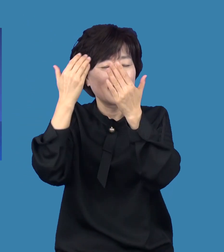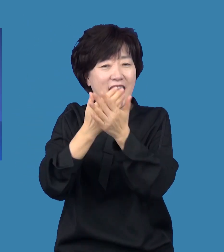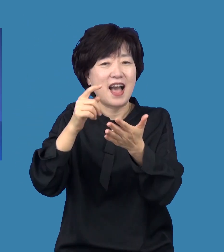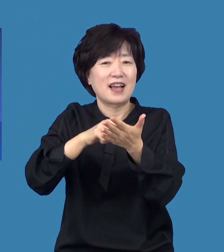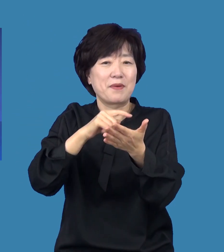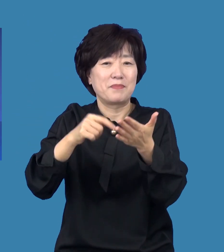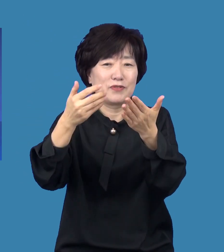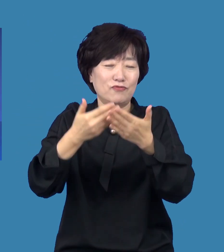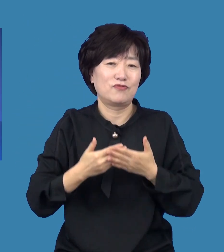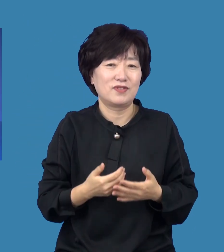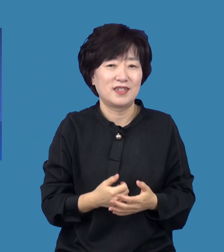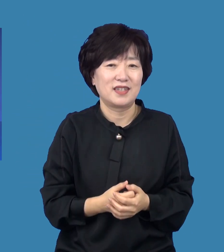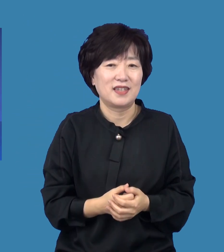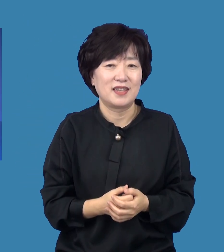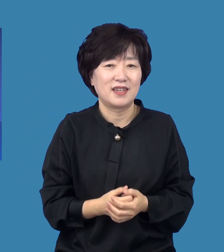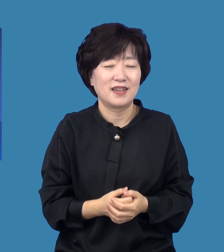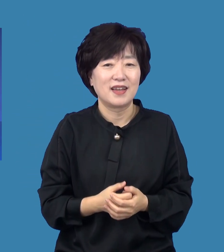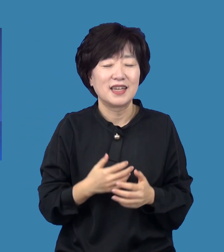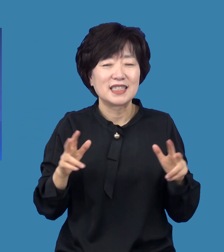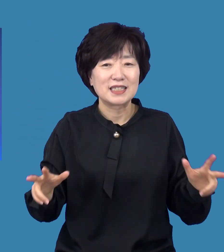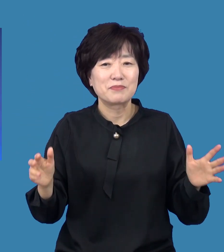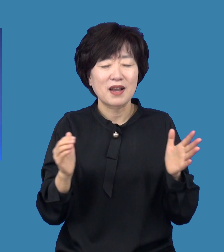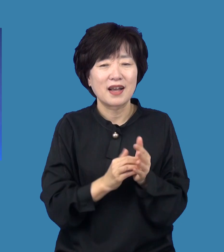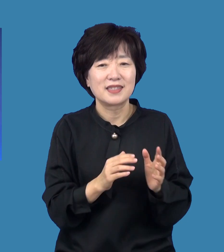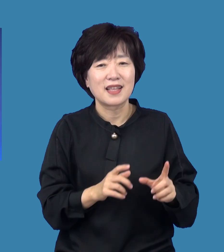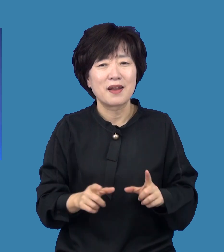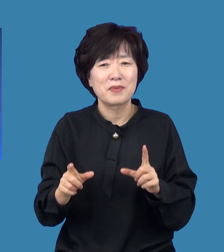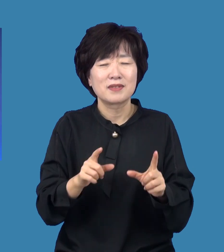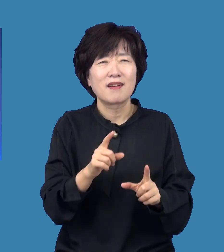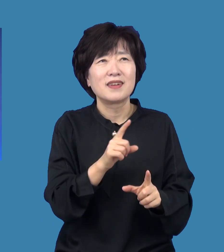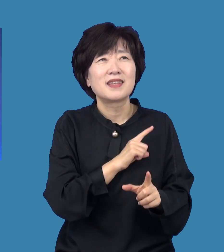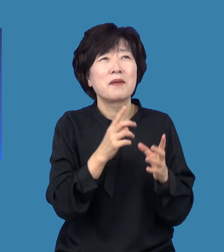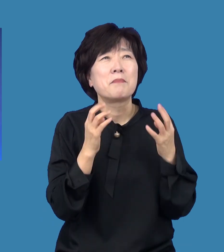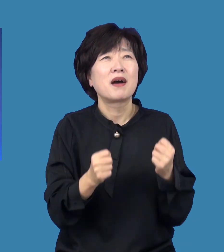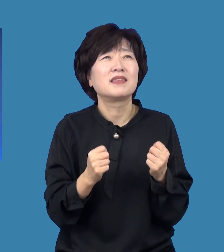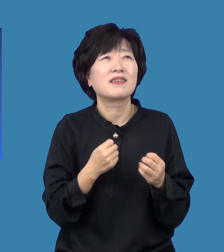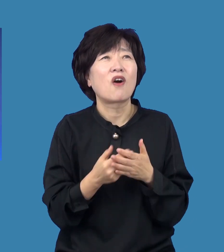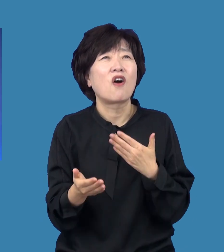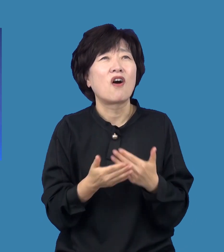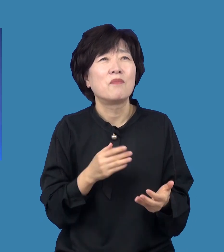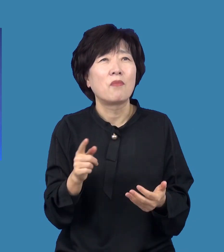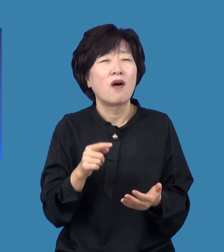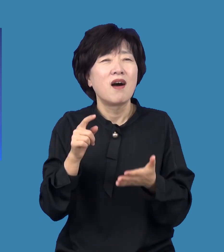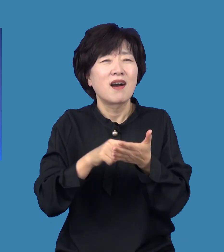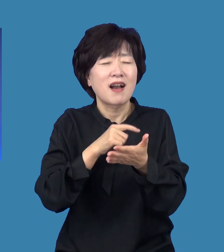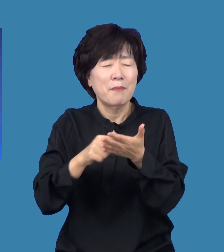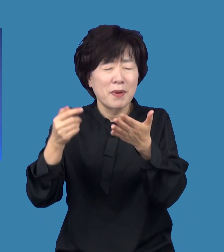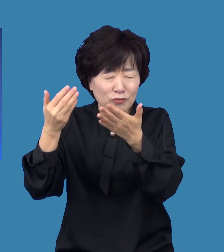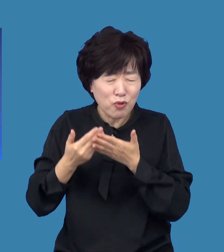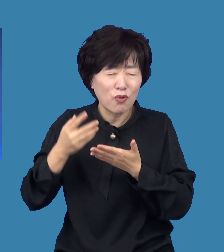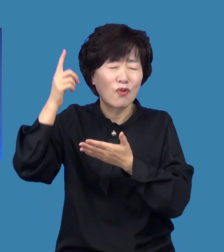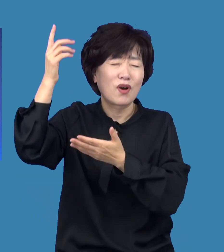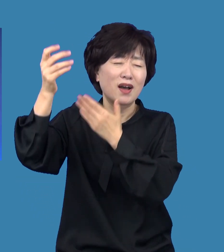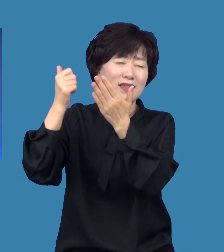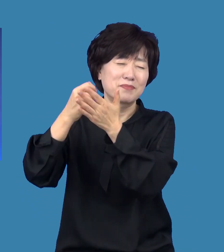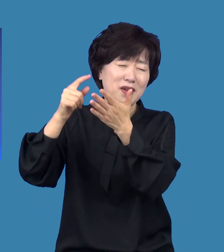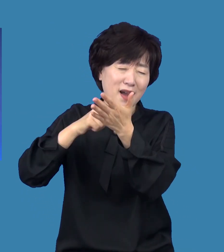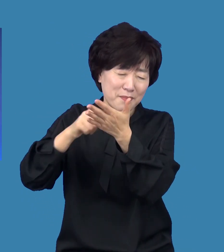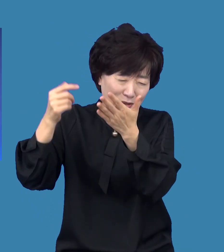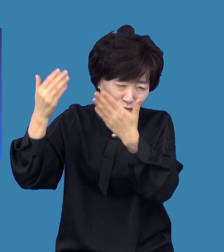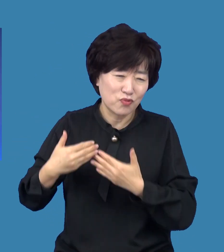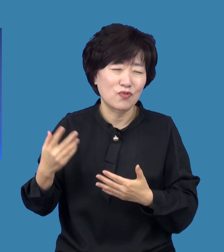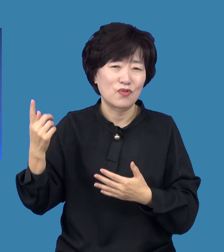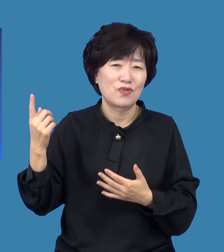거야. 제가 지금까지 살면서 제일 많이 경험한 게 뭐냐면 갚아주심이에요. 갚아주심. 야, 우리